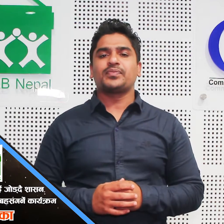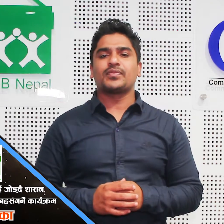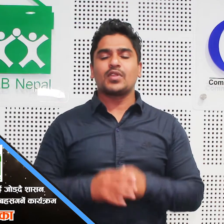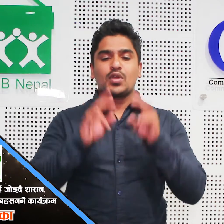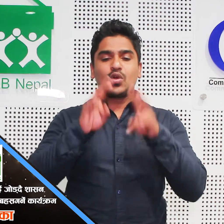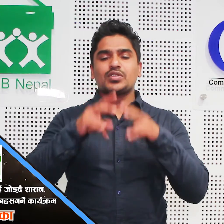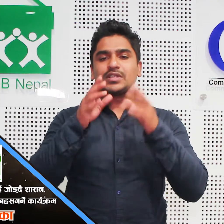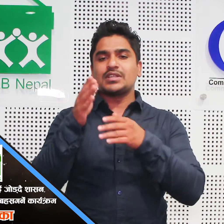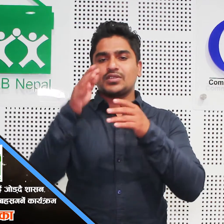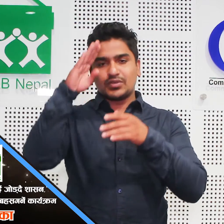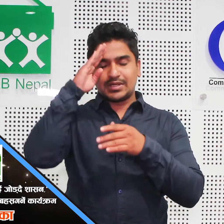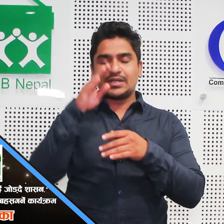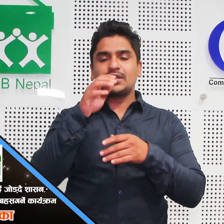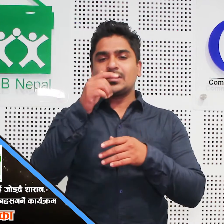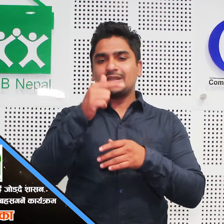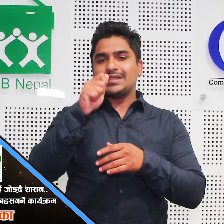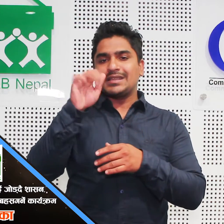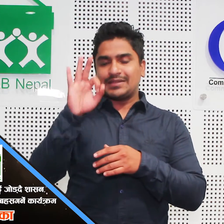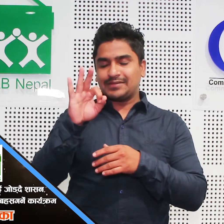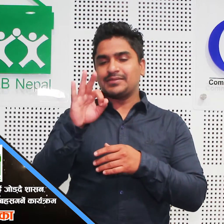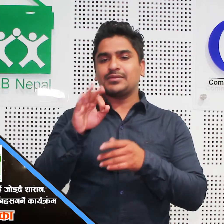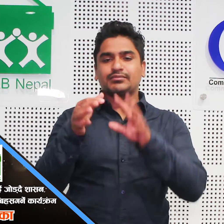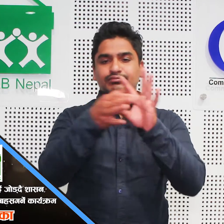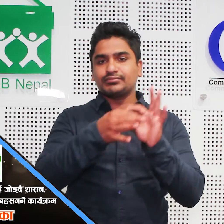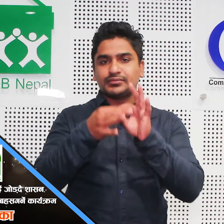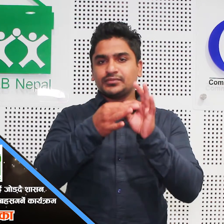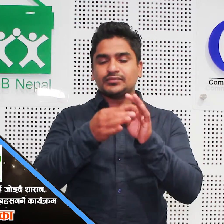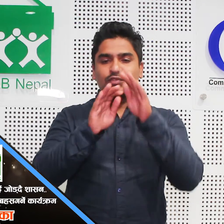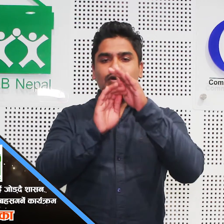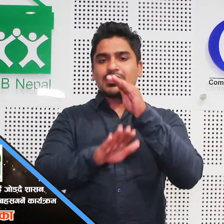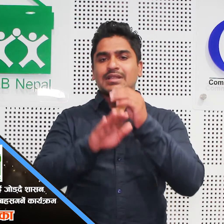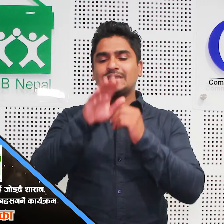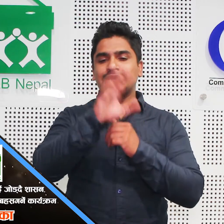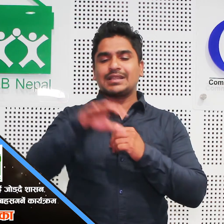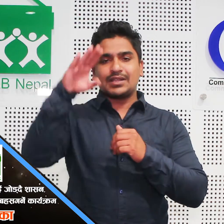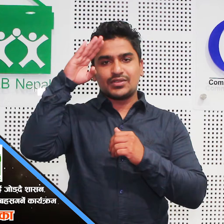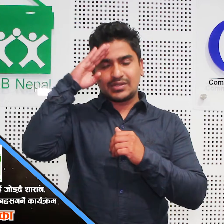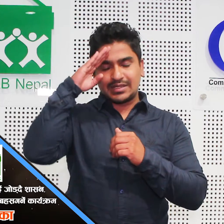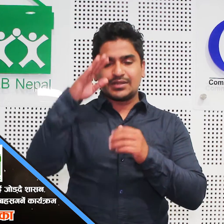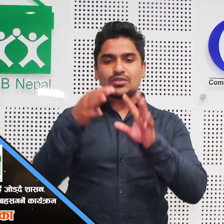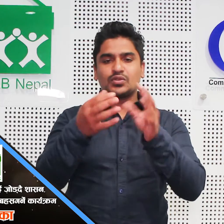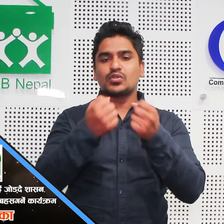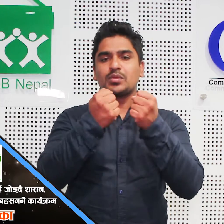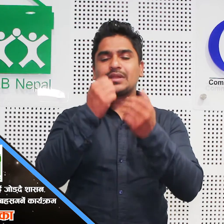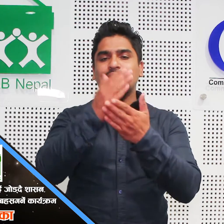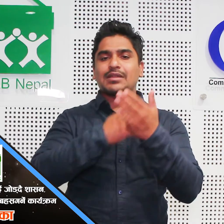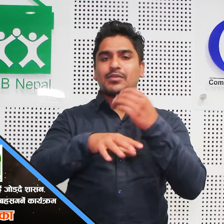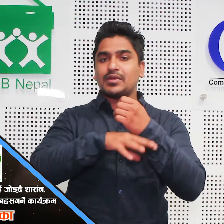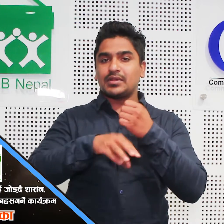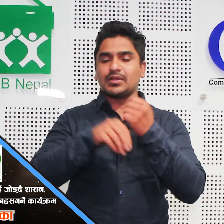अस्ट्रेलिया सरकार र द एसिया फाउन्डेशन बीचको साझेदारीमा सञ्चालित स्थानीय सरकार सबलीकरण कार्यक्रम अन्तर्गत तयार